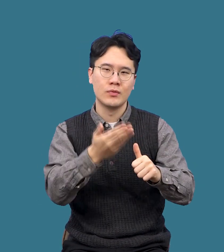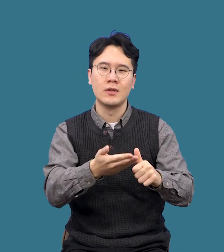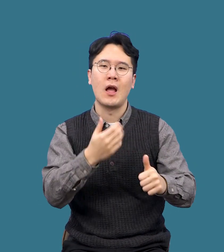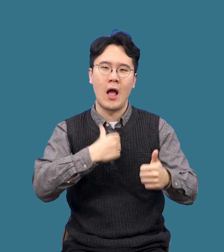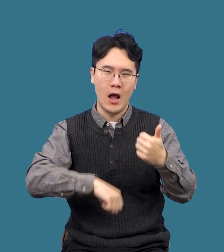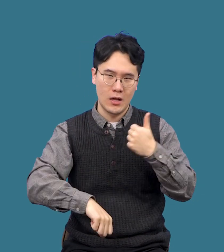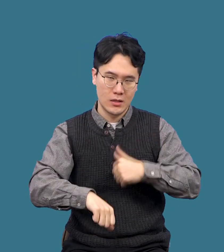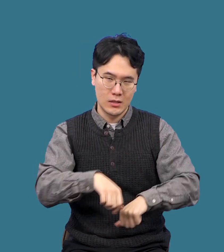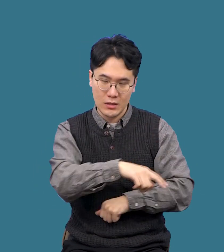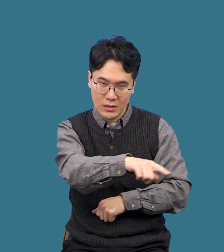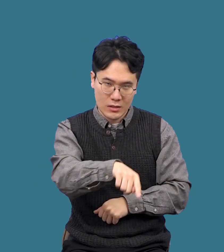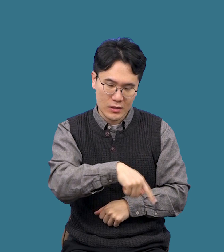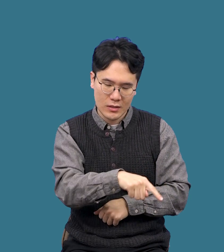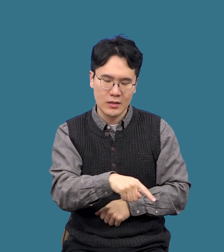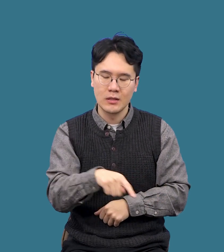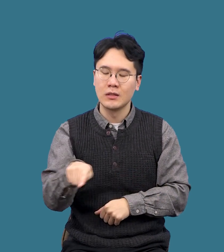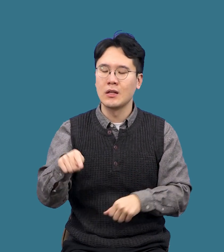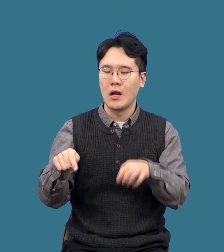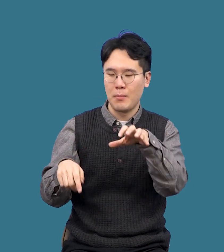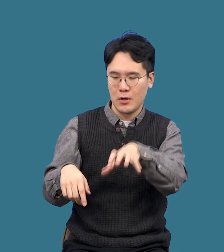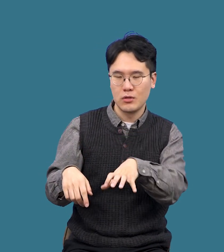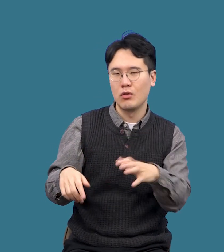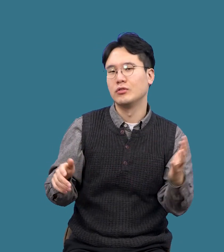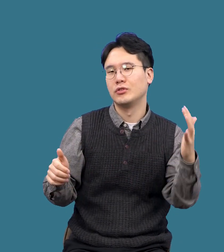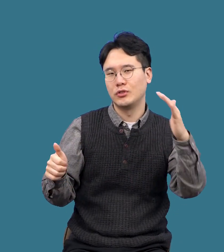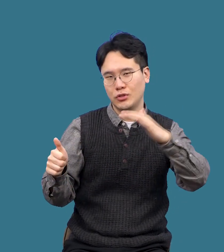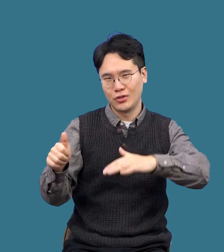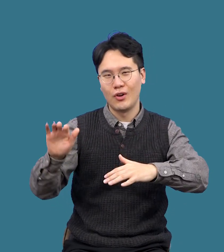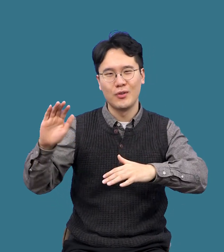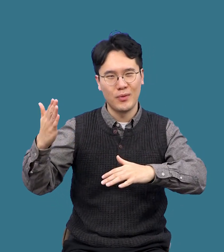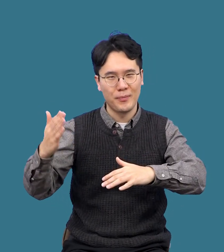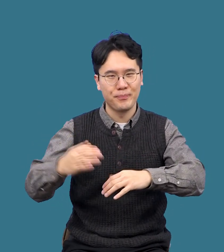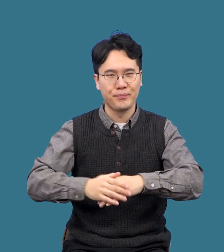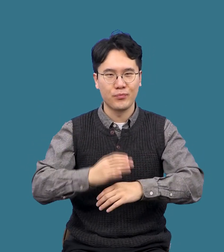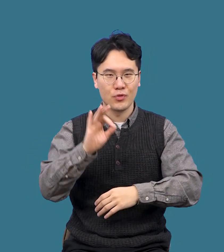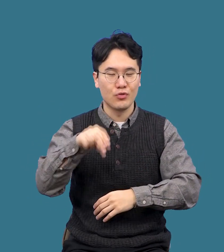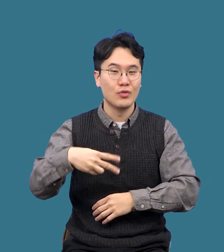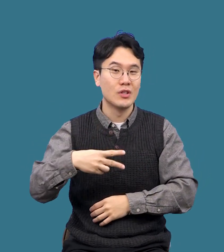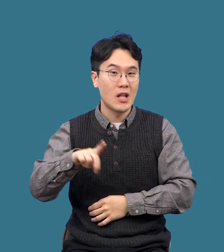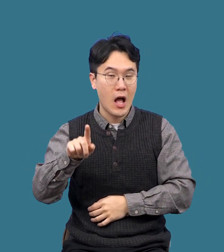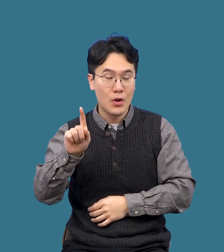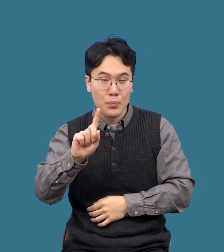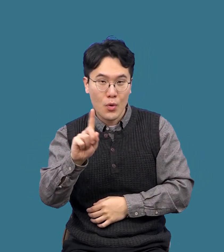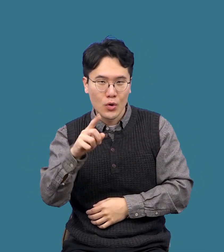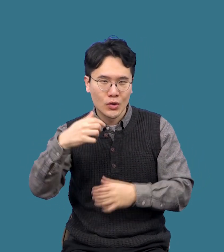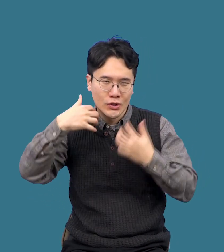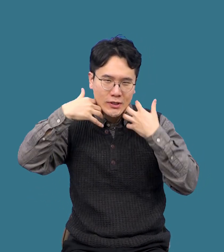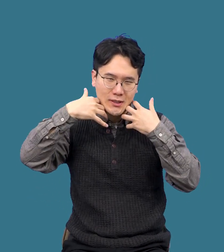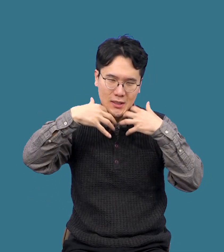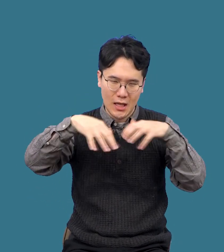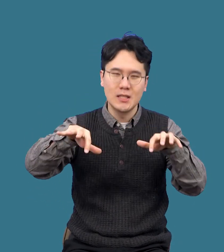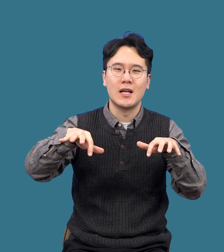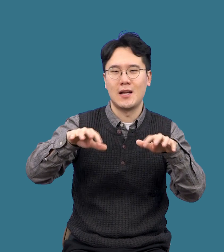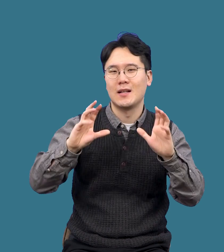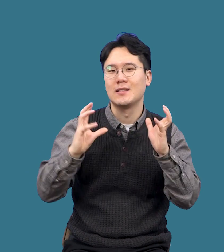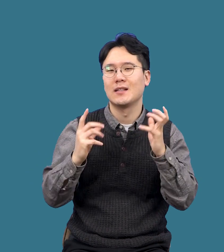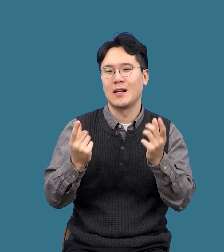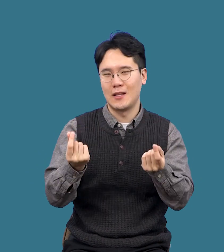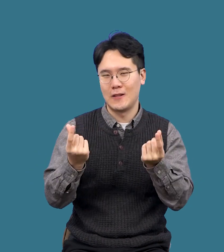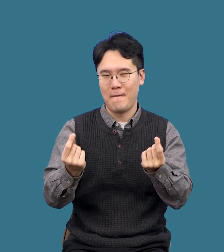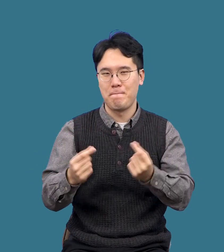절하리로다. 유다는 사자 새끼로다. 유다의 존재를 사자와 같은 존재다